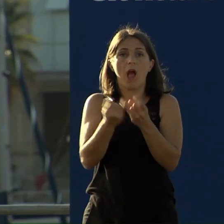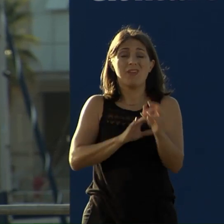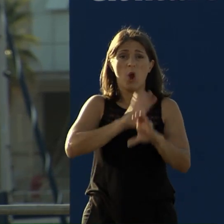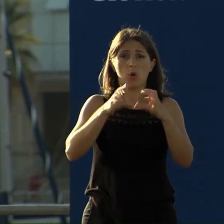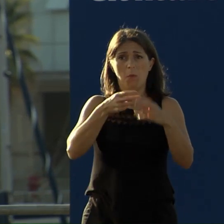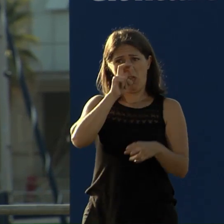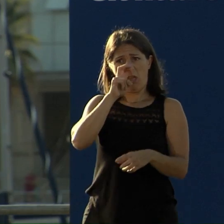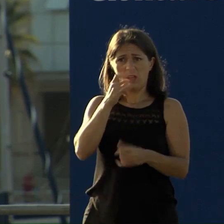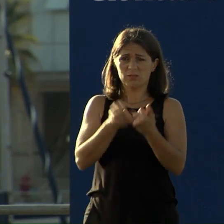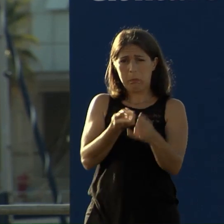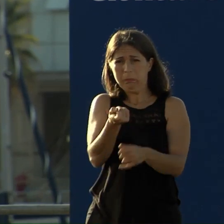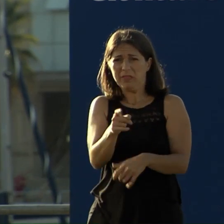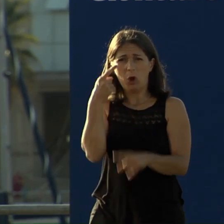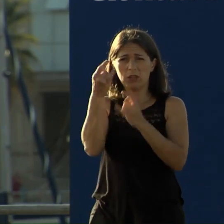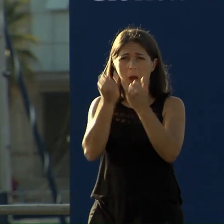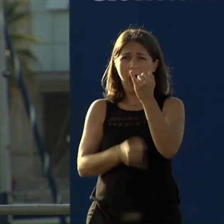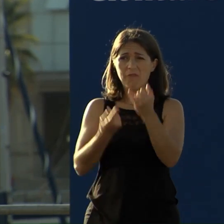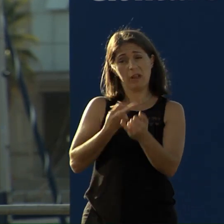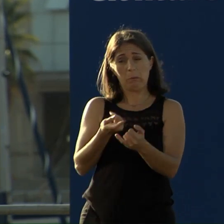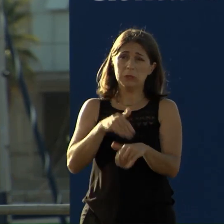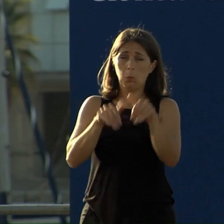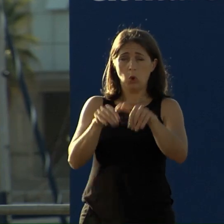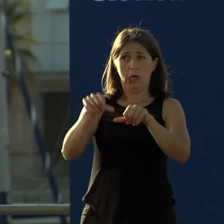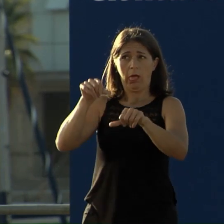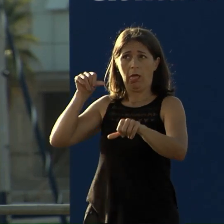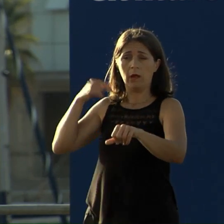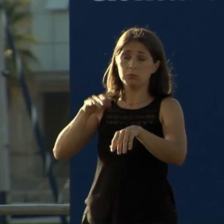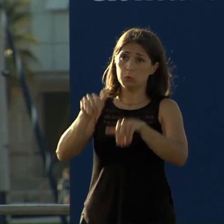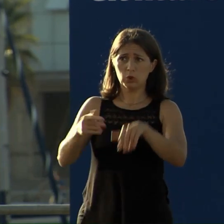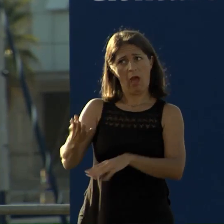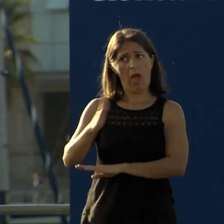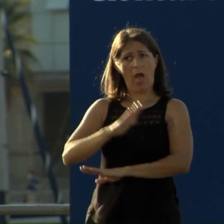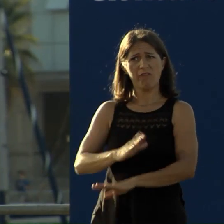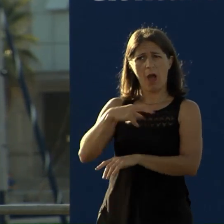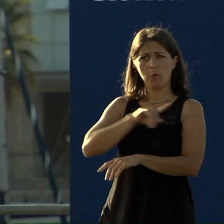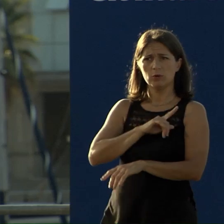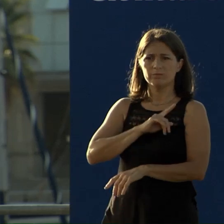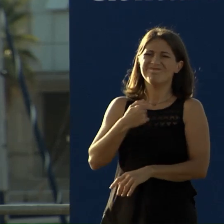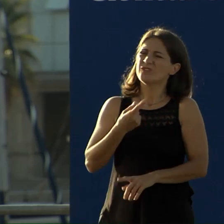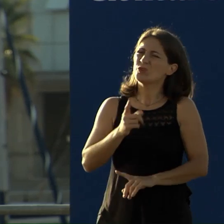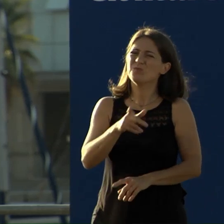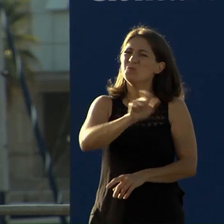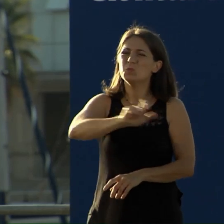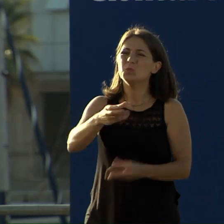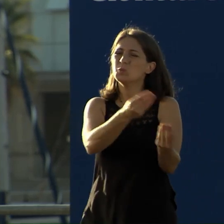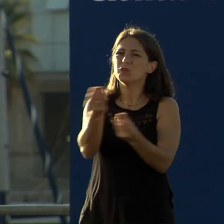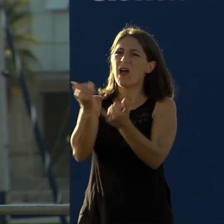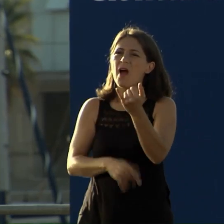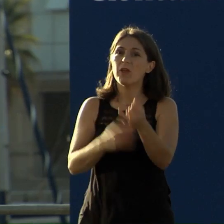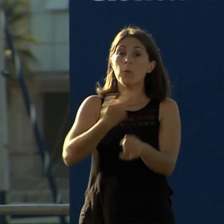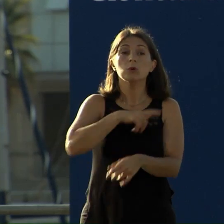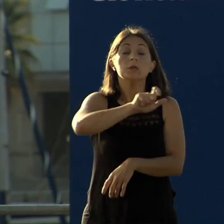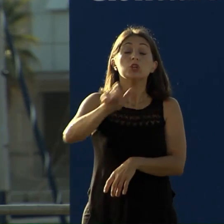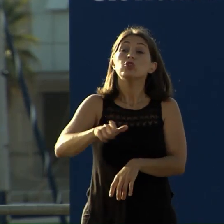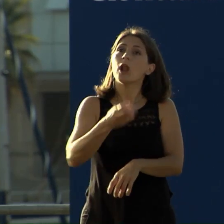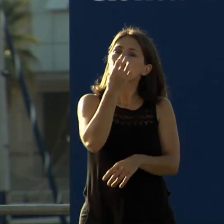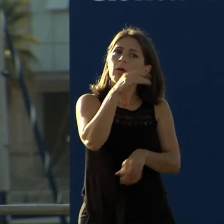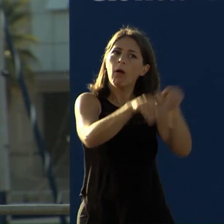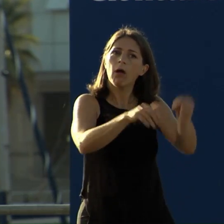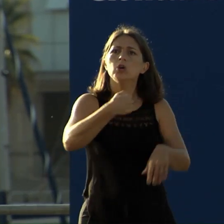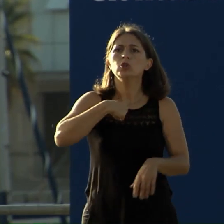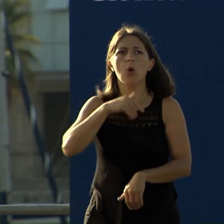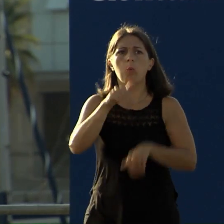partidos tradicionales para que te vote la gente que en el pasado votaba a los partidos tradicionales. A mí mucha gente que votaba a partidos socialistas me ha